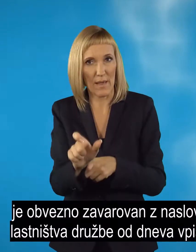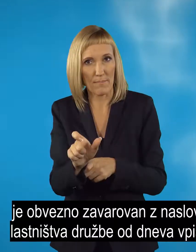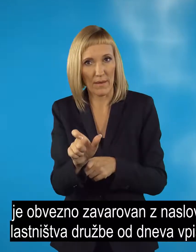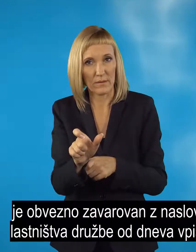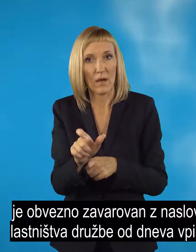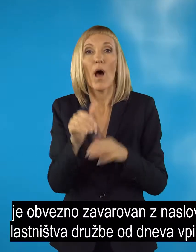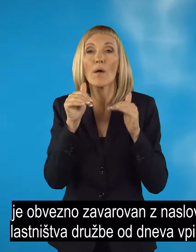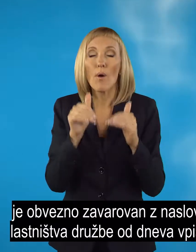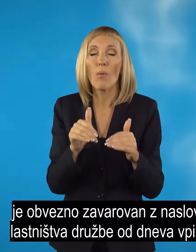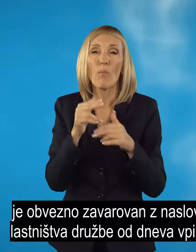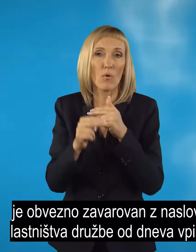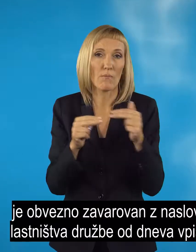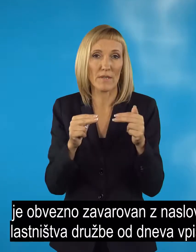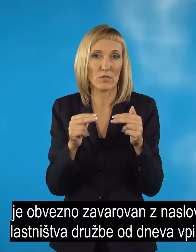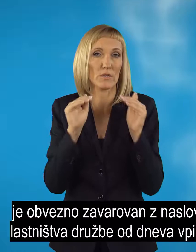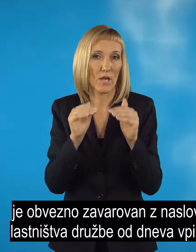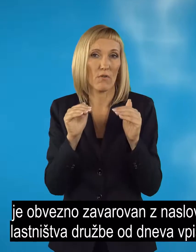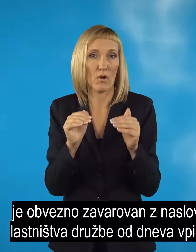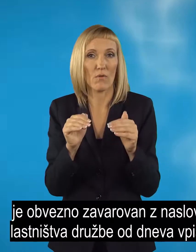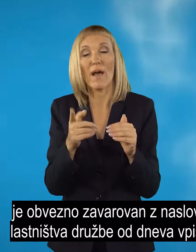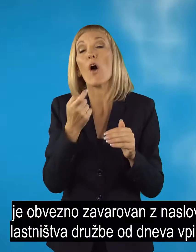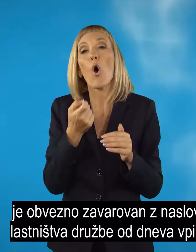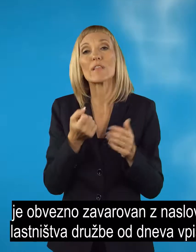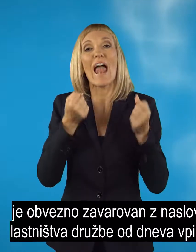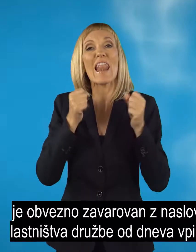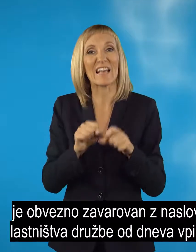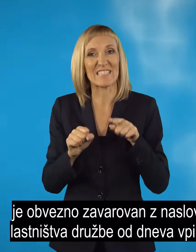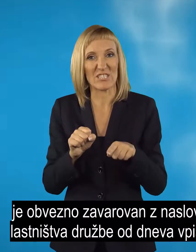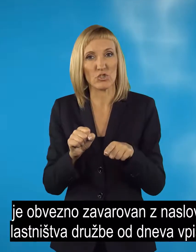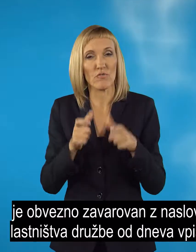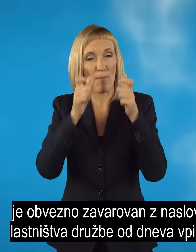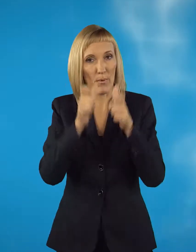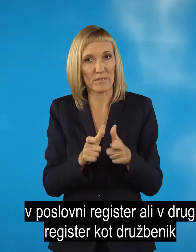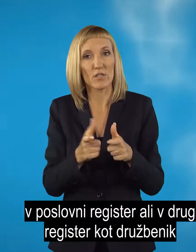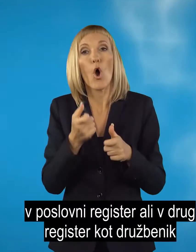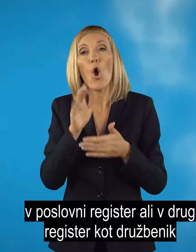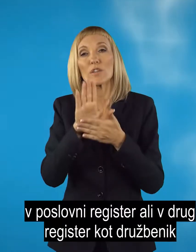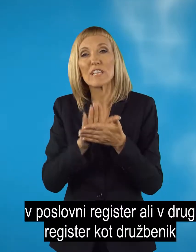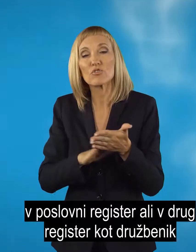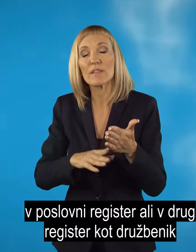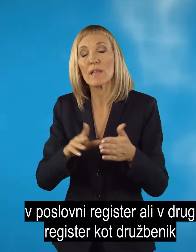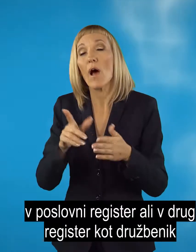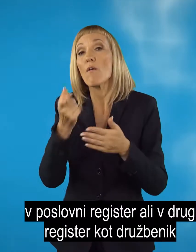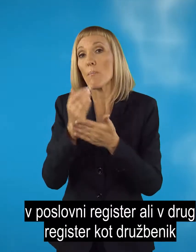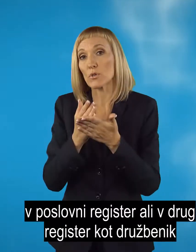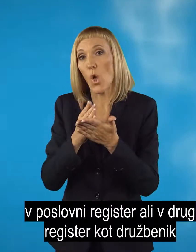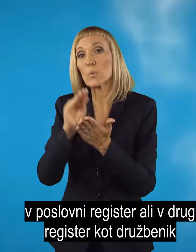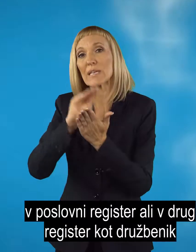je obvezno zavarovan z naslova lastništva družbe od dneva vpisa v poslovni register ali v drug register